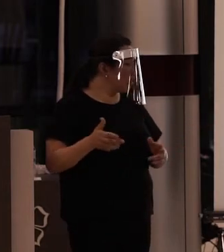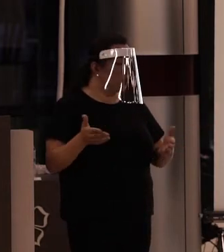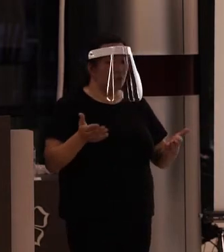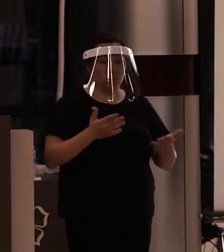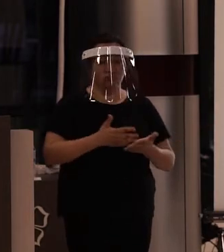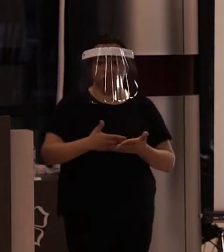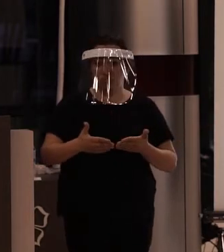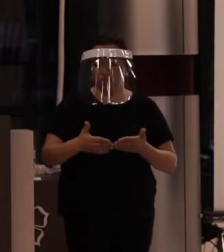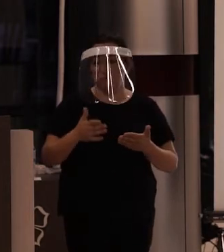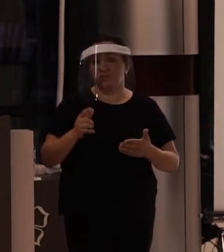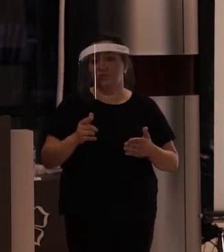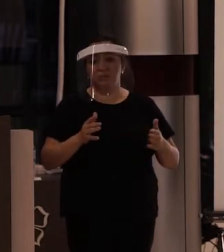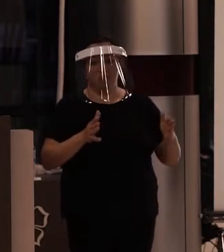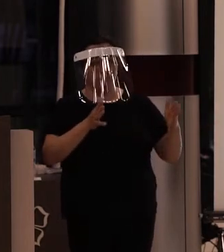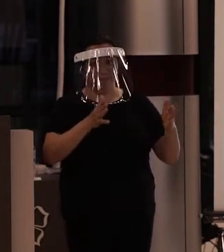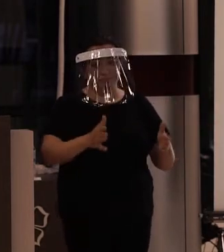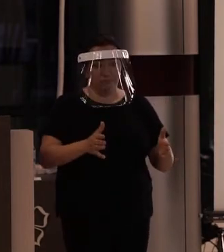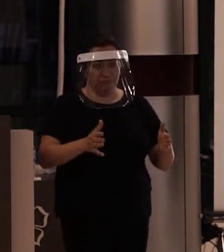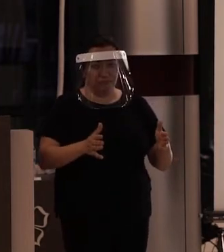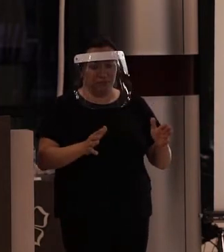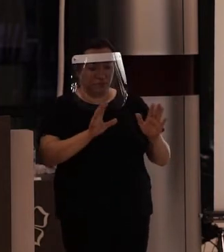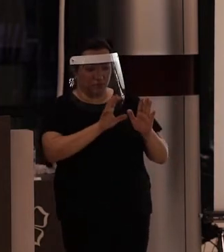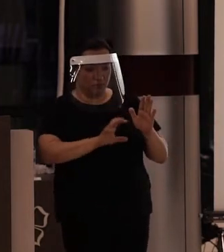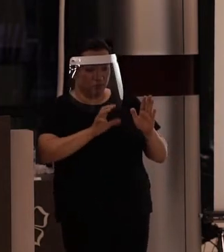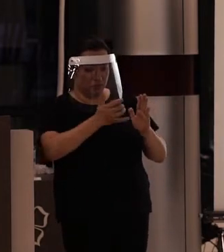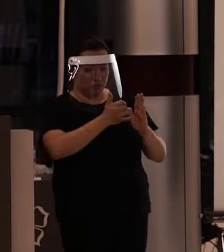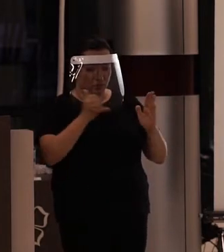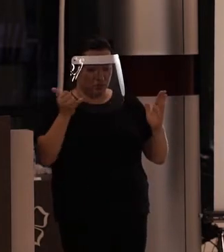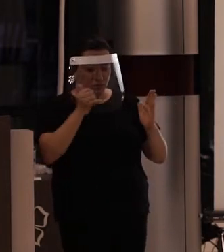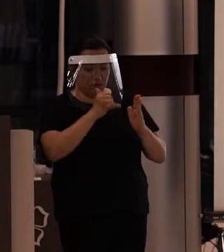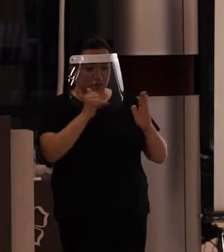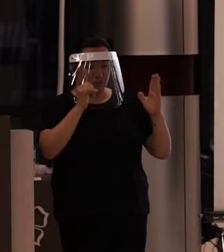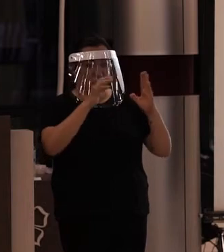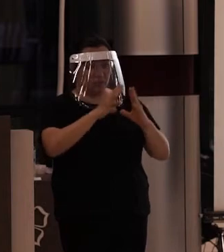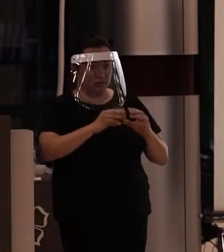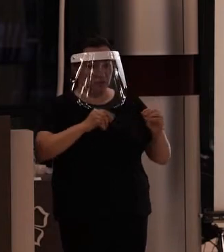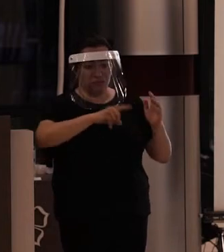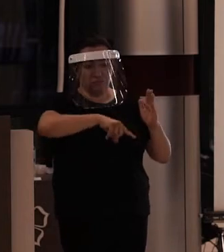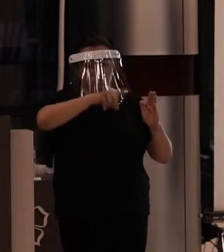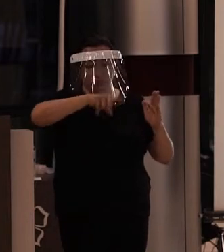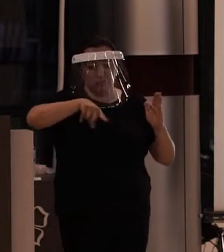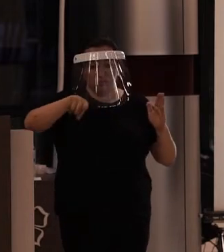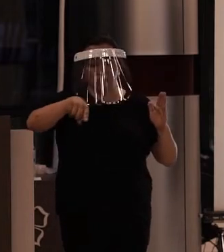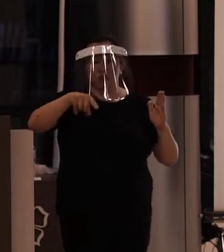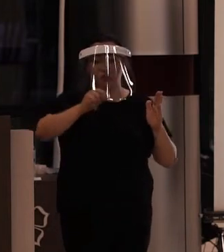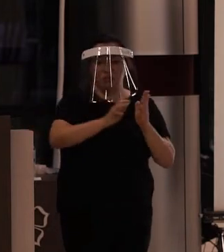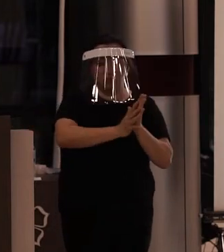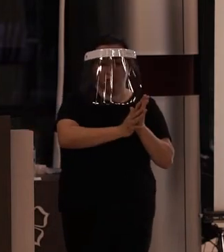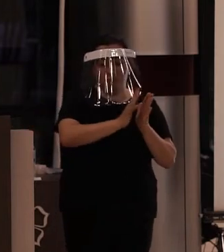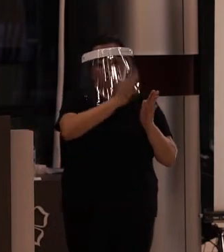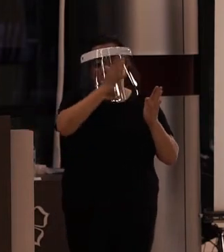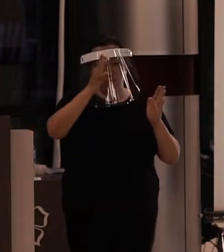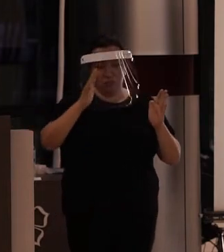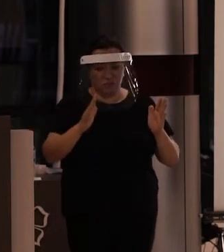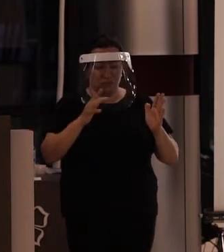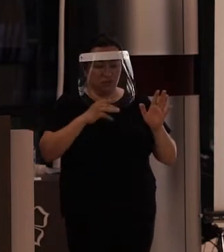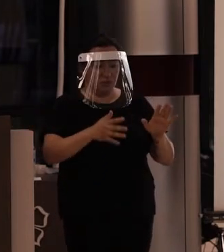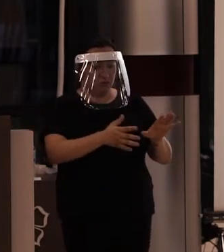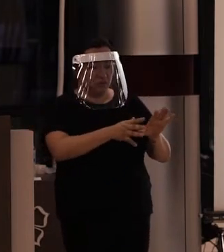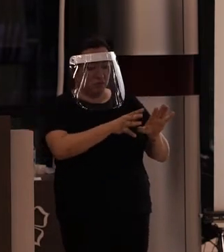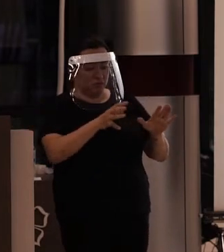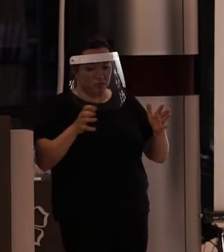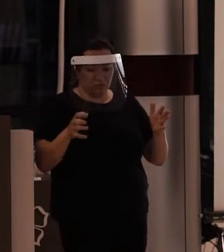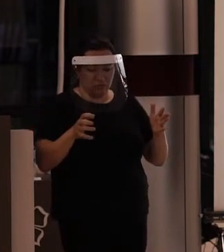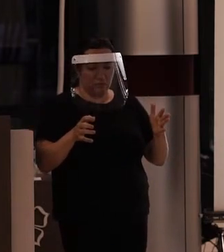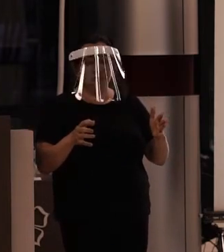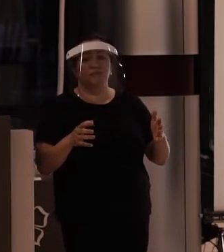né? Uma parte da radiação é absorvida, uma parte é refletida e uma parte é transmitida.